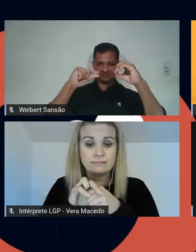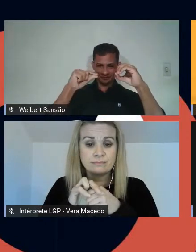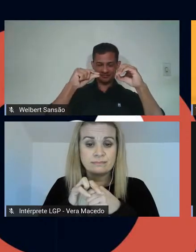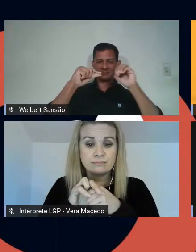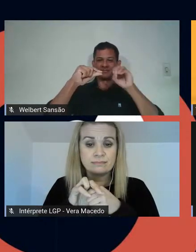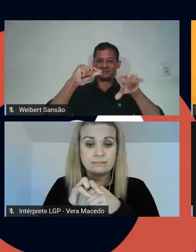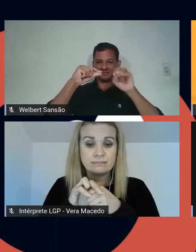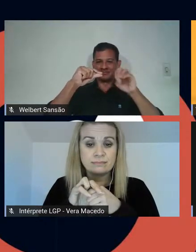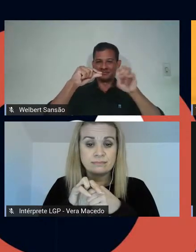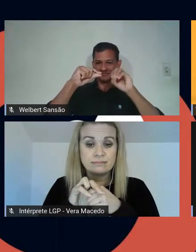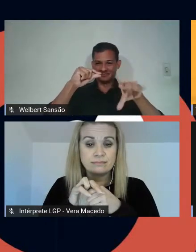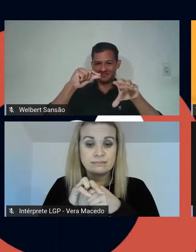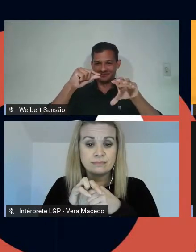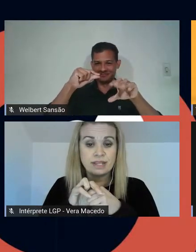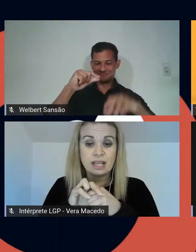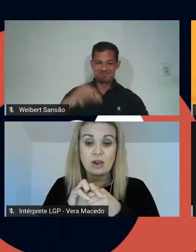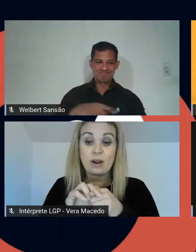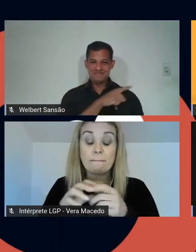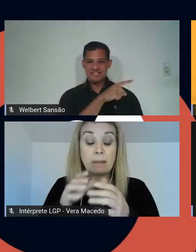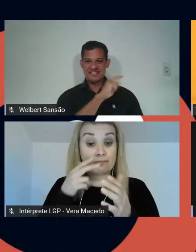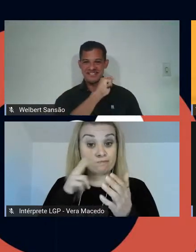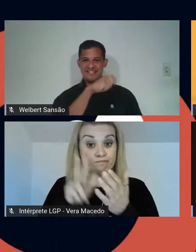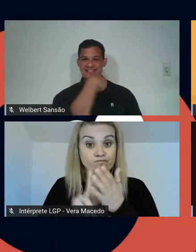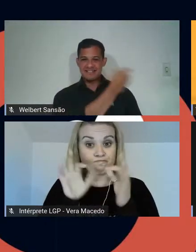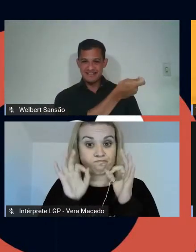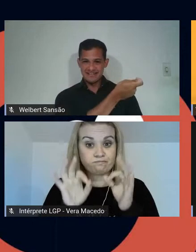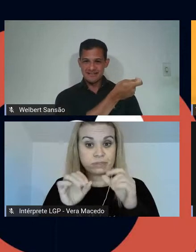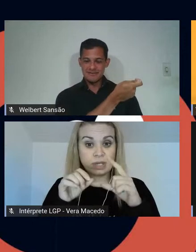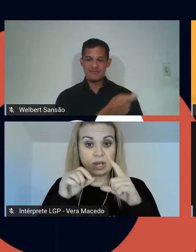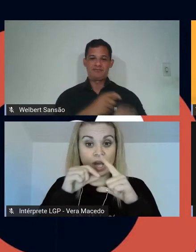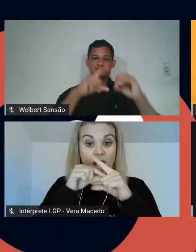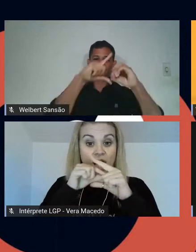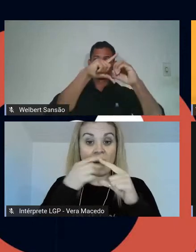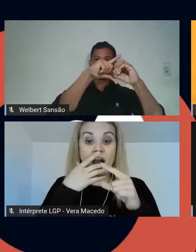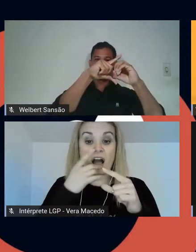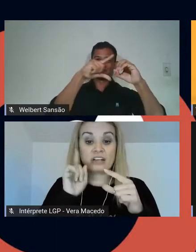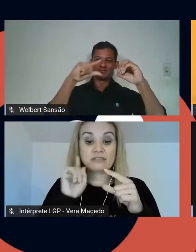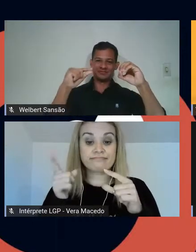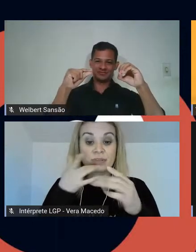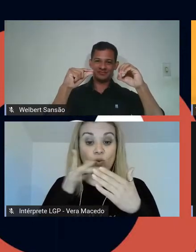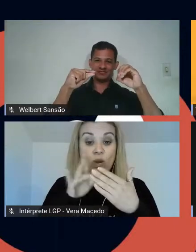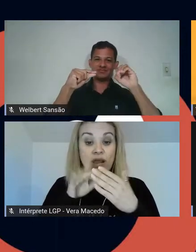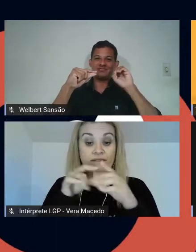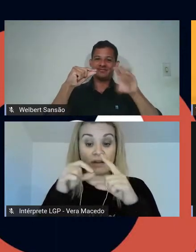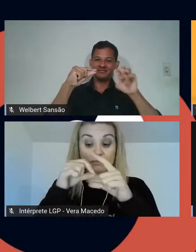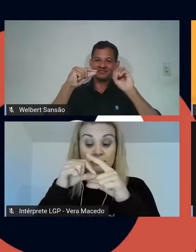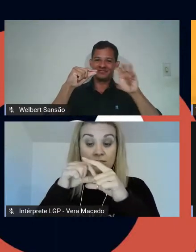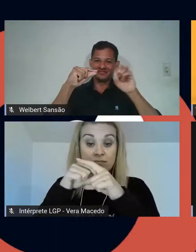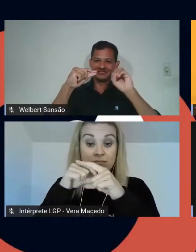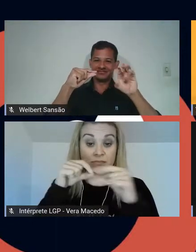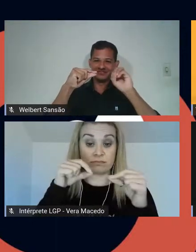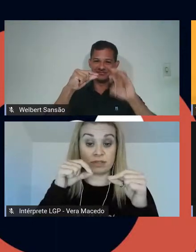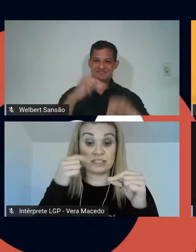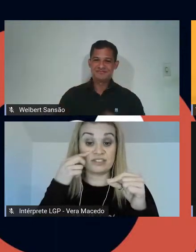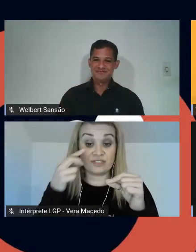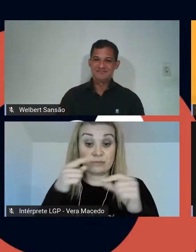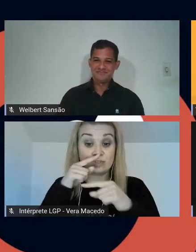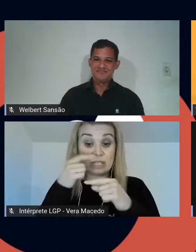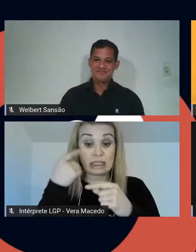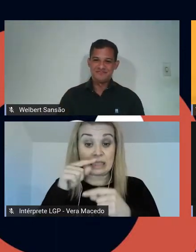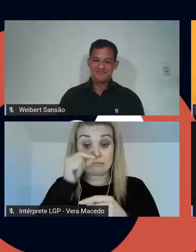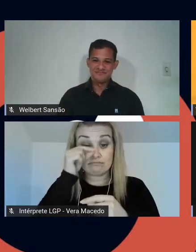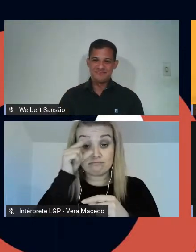pensado para que realmente representasse. E este é o sinal característico a capa, né? Se a gente for observar, ele